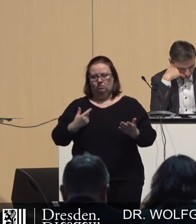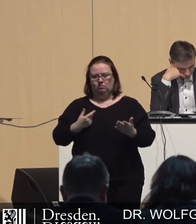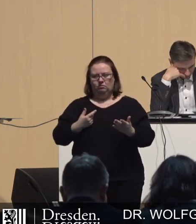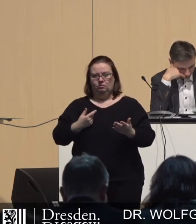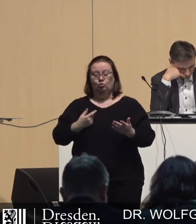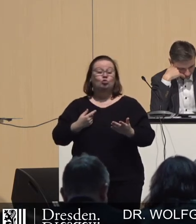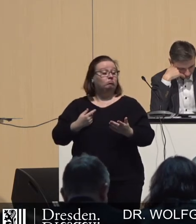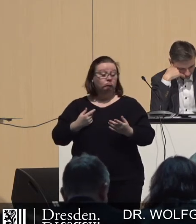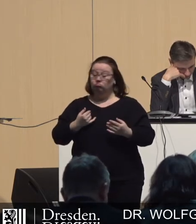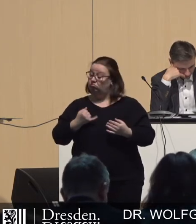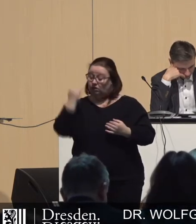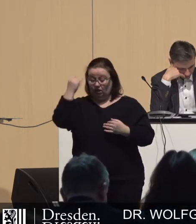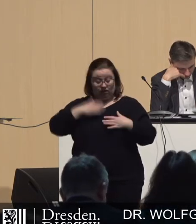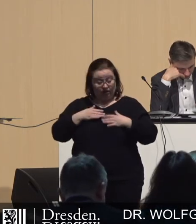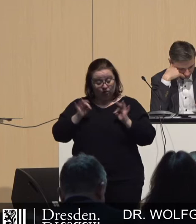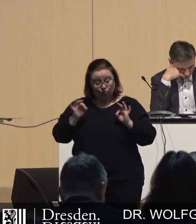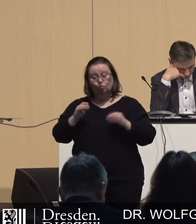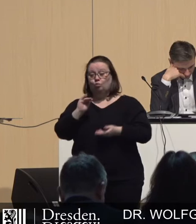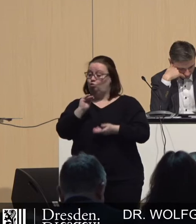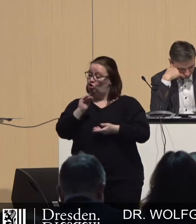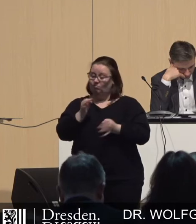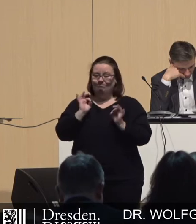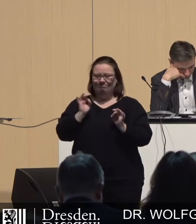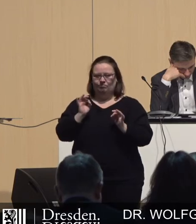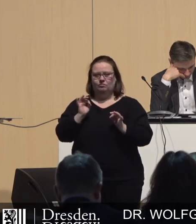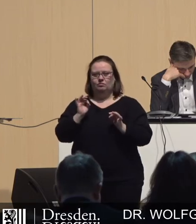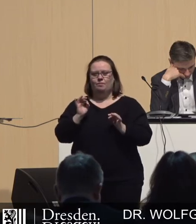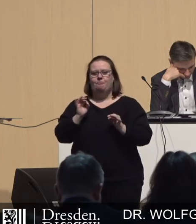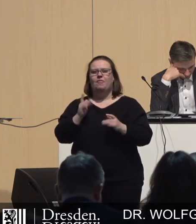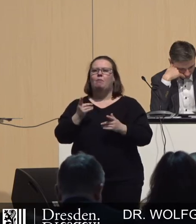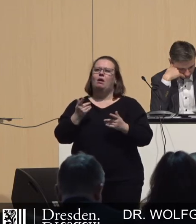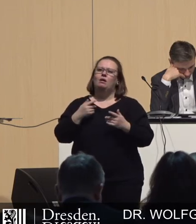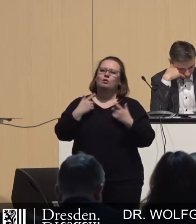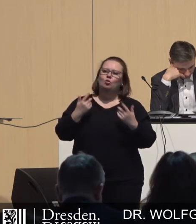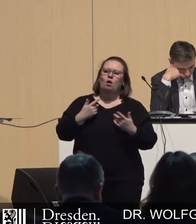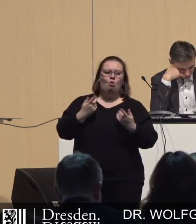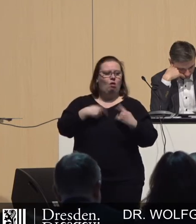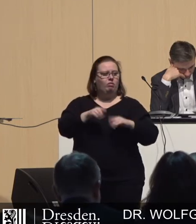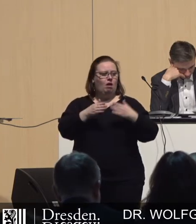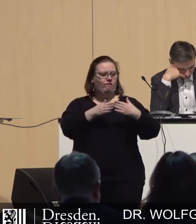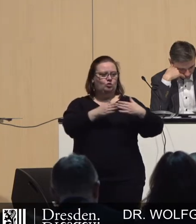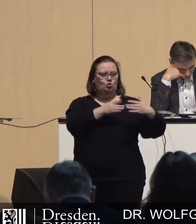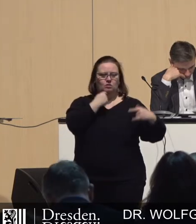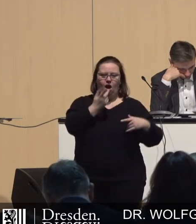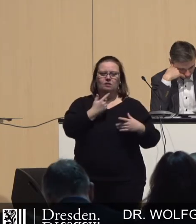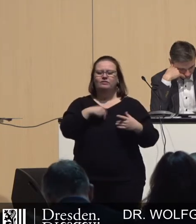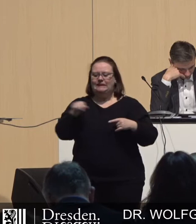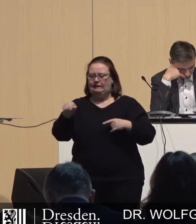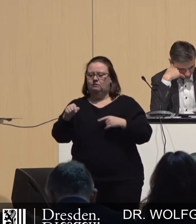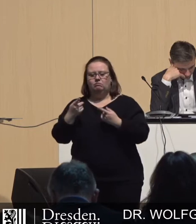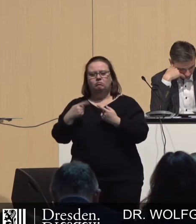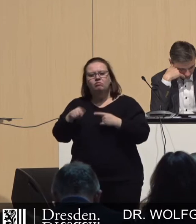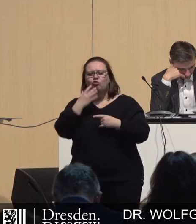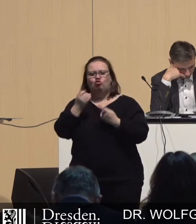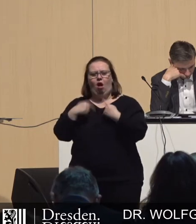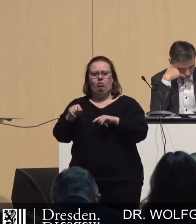finden diese Idee gut, wir finden dieses Budget gut, aber wir hören nun von anderen Fraktionen, dass sie sich eine andere Verwendung